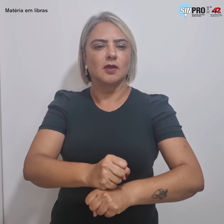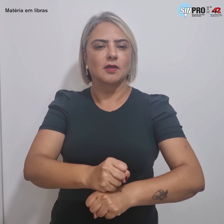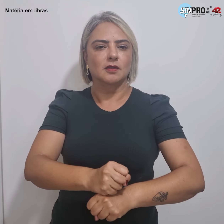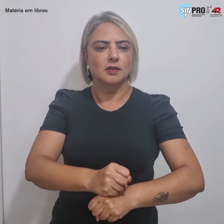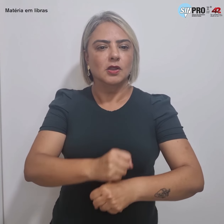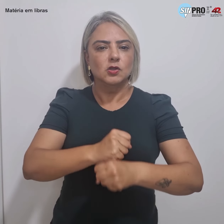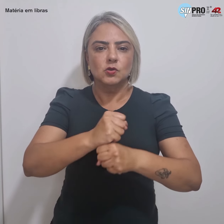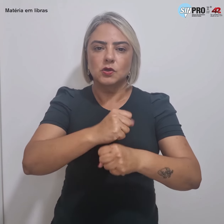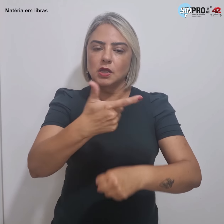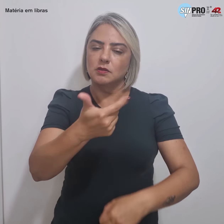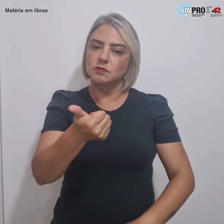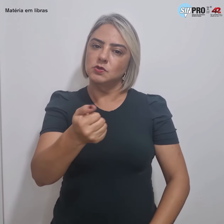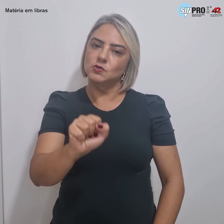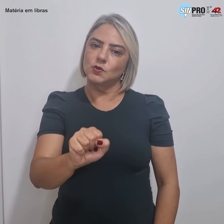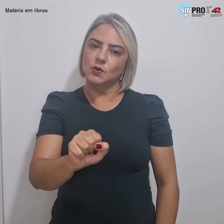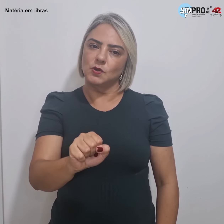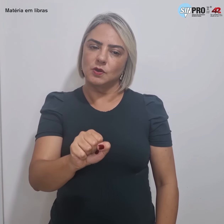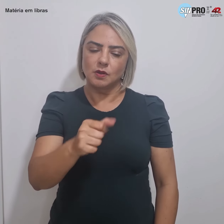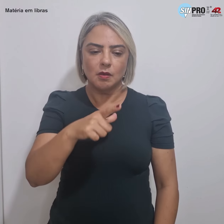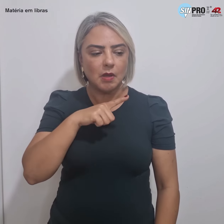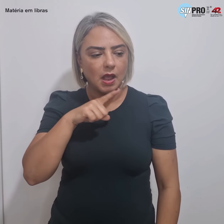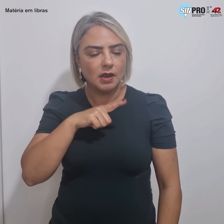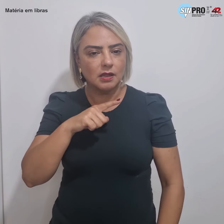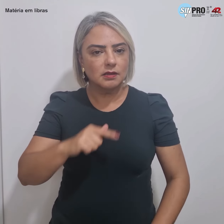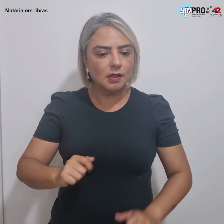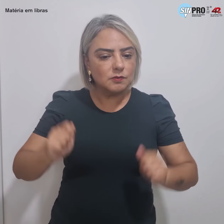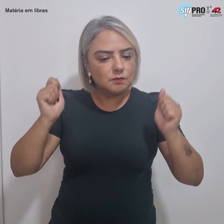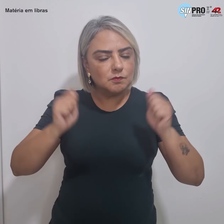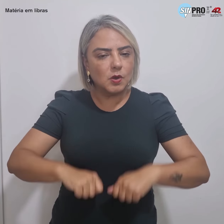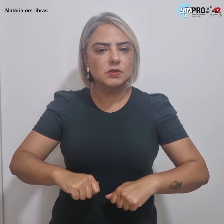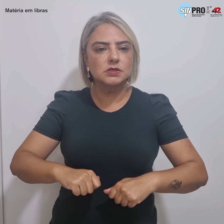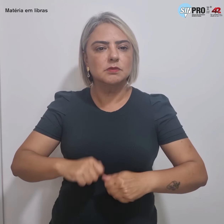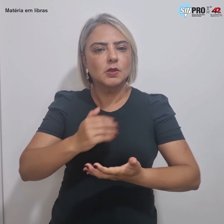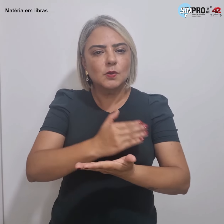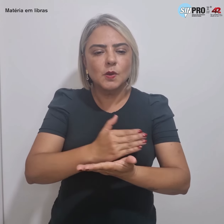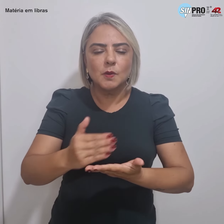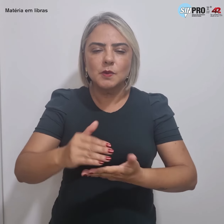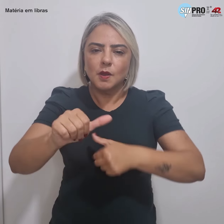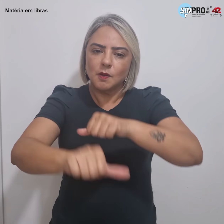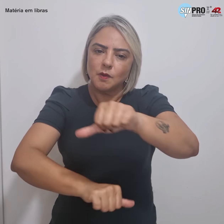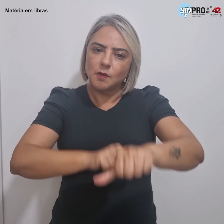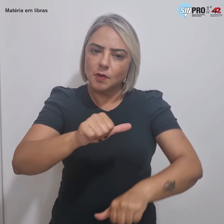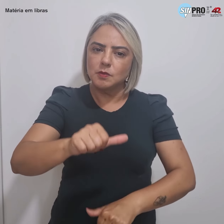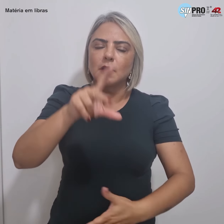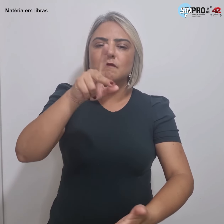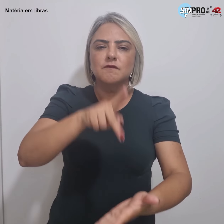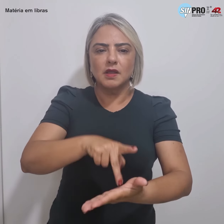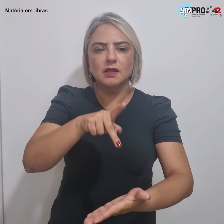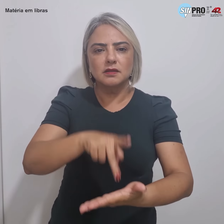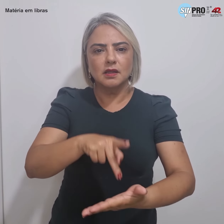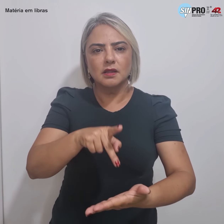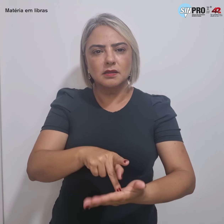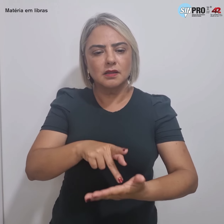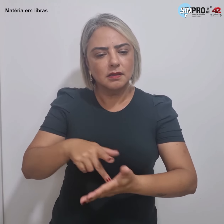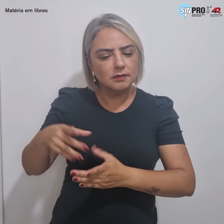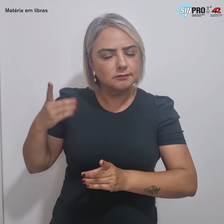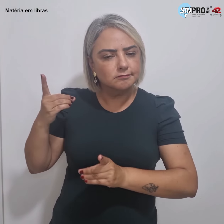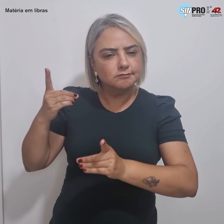2018 para termos chance de iniciar uma mudança profunda que caminhe na direção da